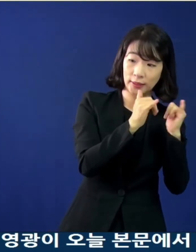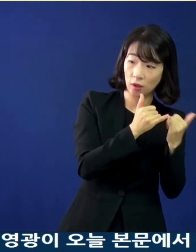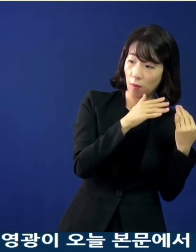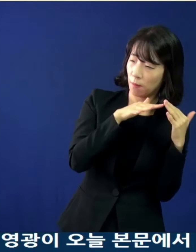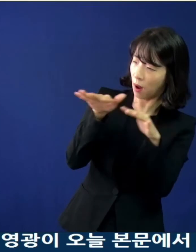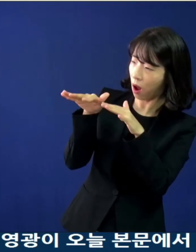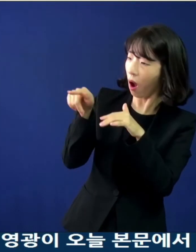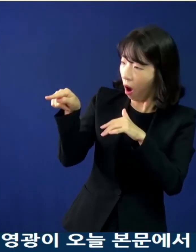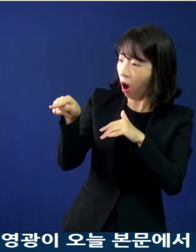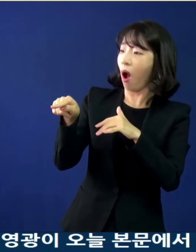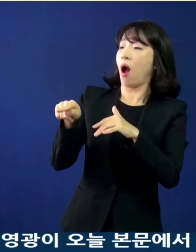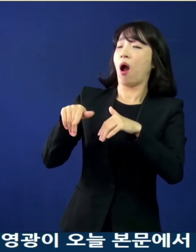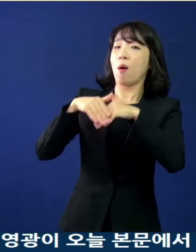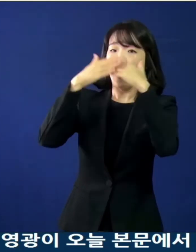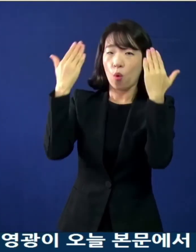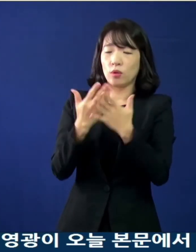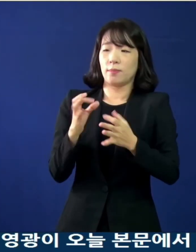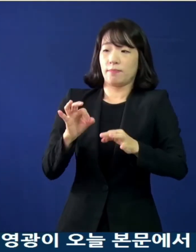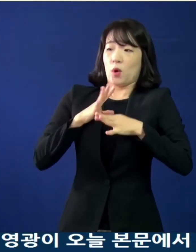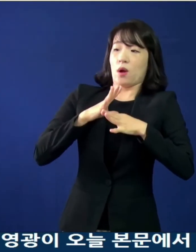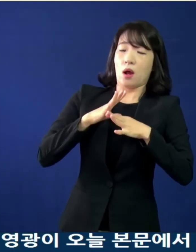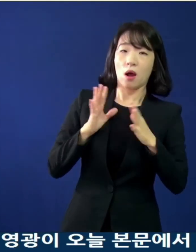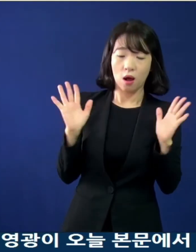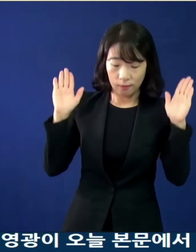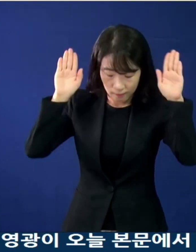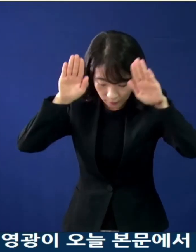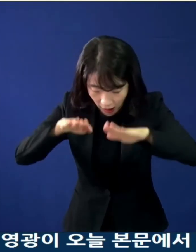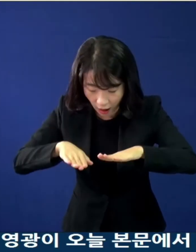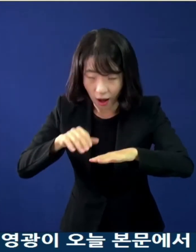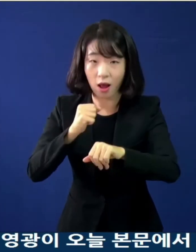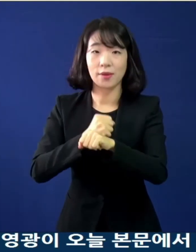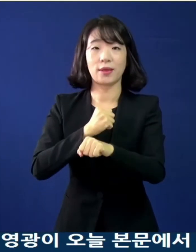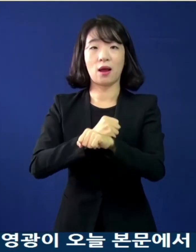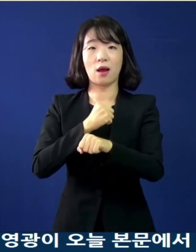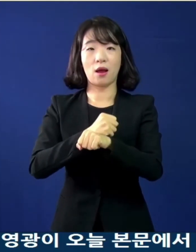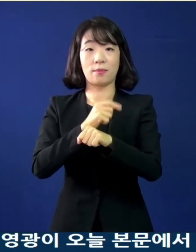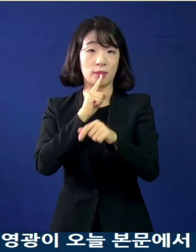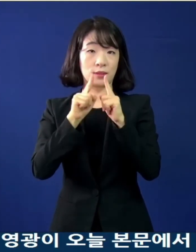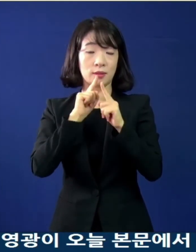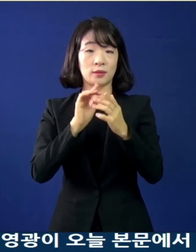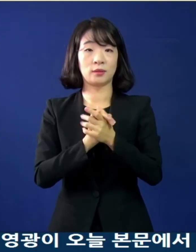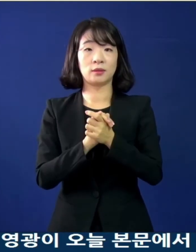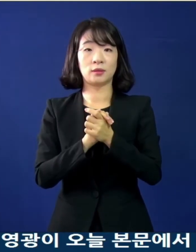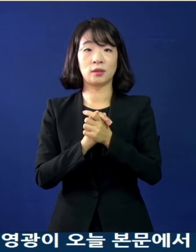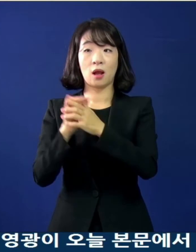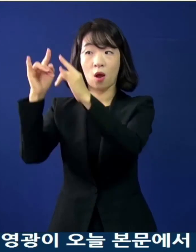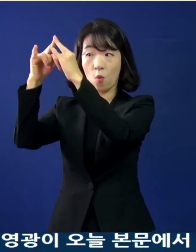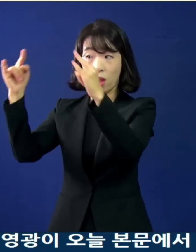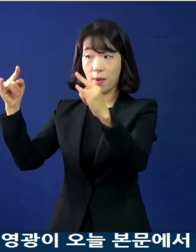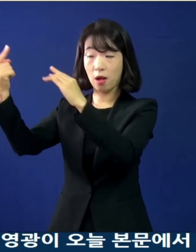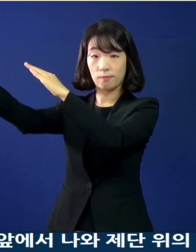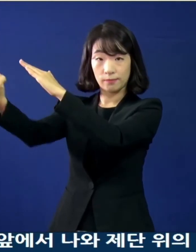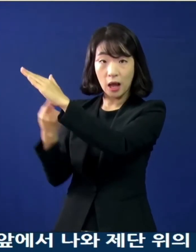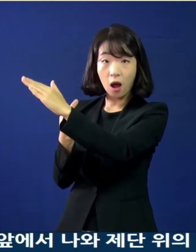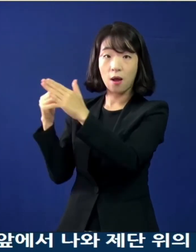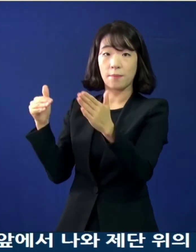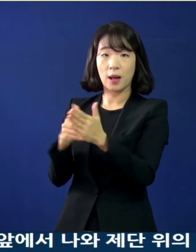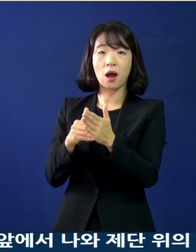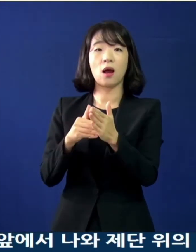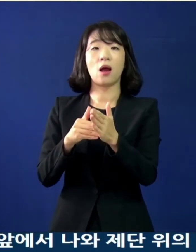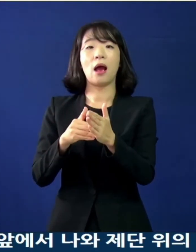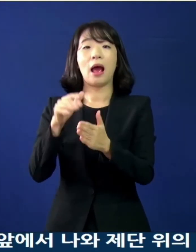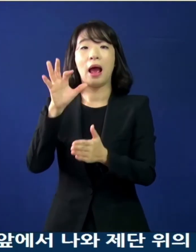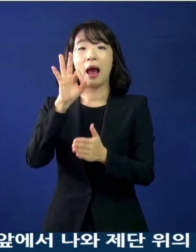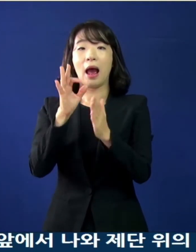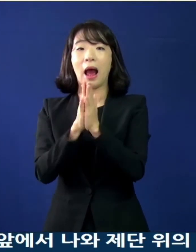엎드렸더라. 온 백성이 얼마나, 그냥 회막에서 나와서 축복을 딱 하는데 그